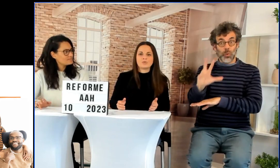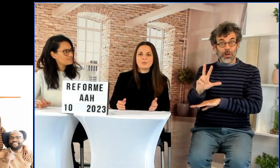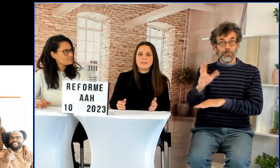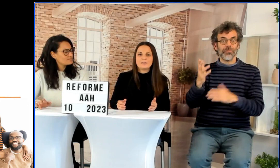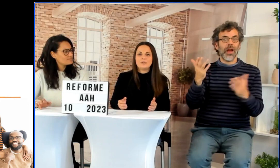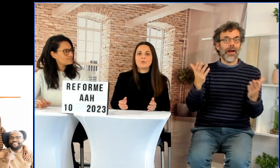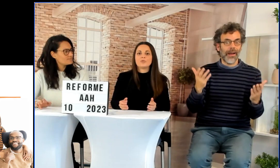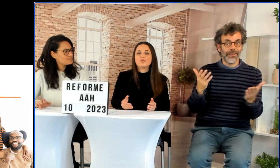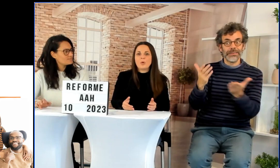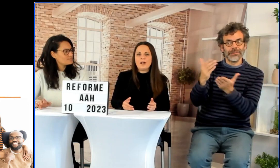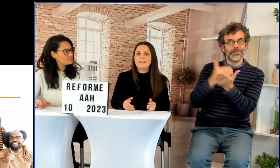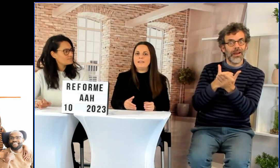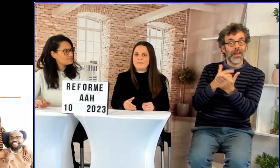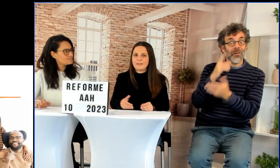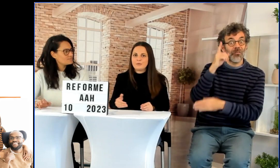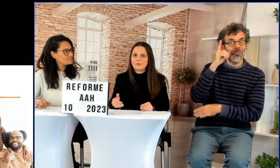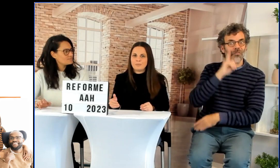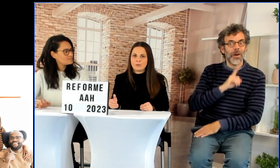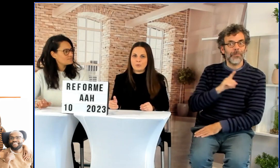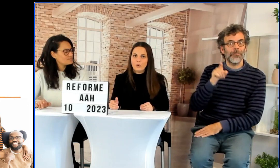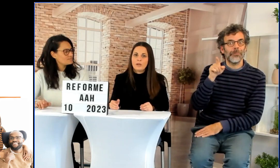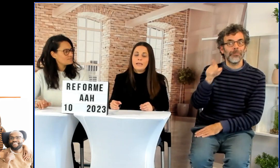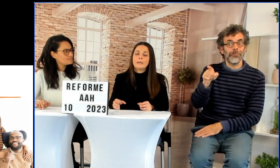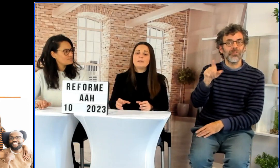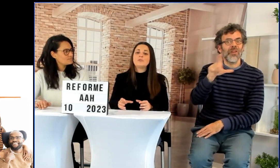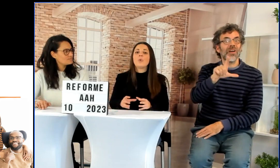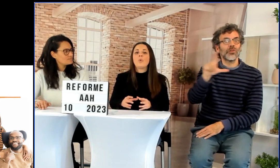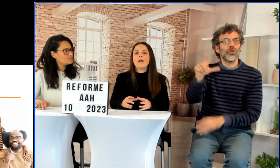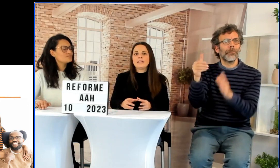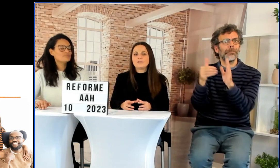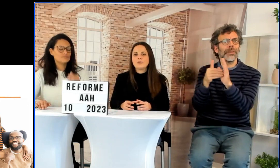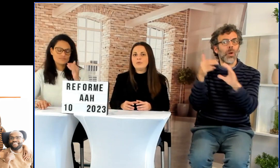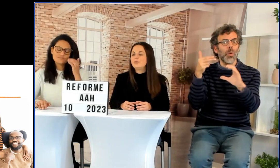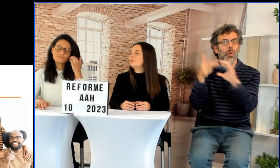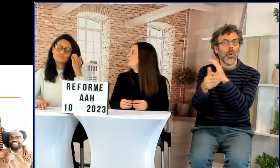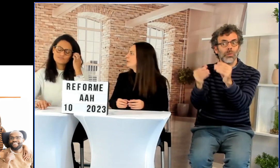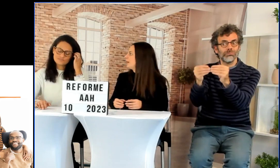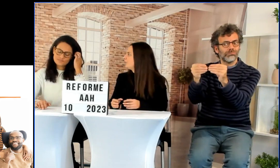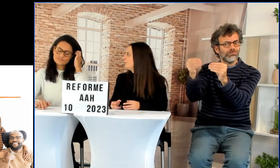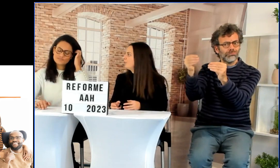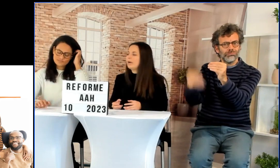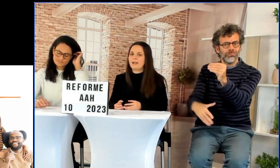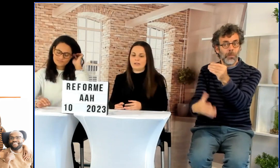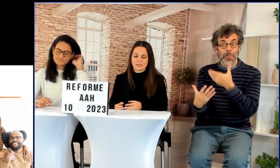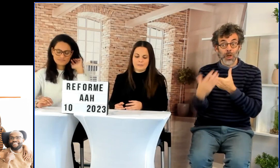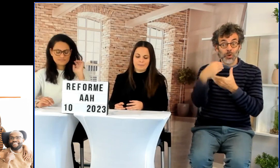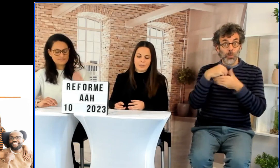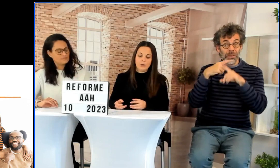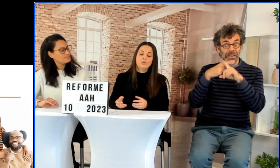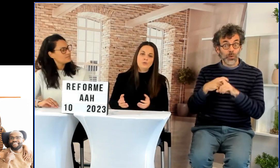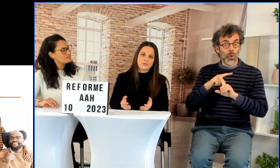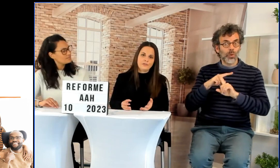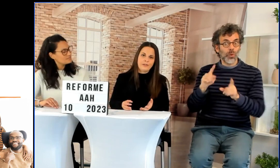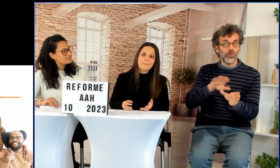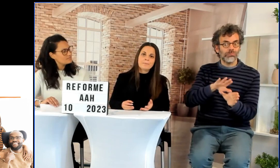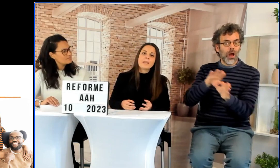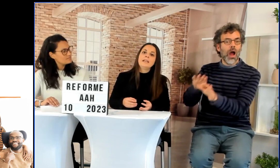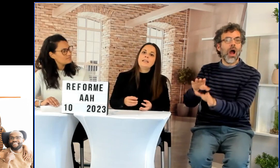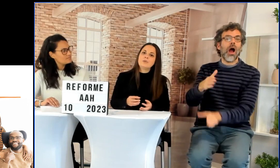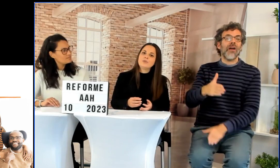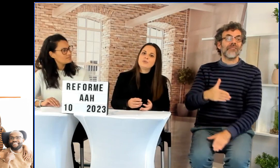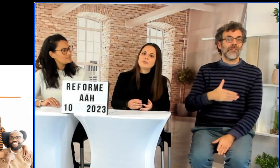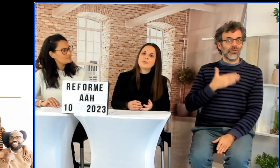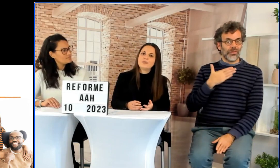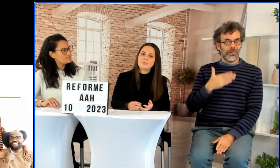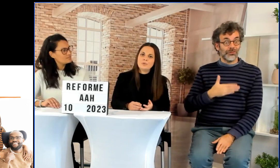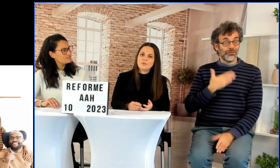de sa conjointe, donc soit les 22 000 euros, seront exclues du calcul de l'AAH. De ce fait,